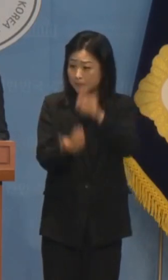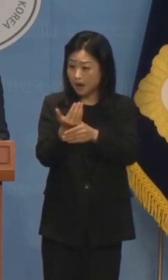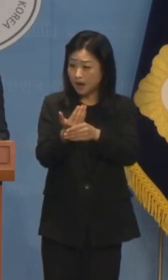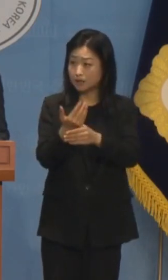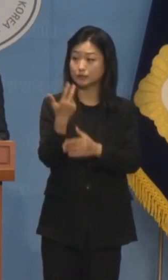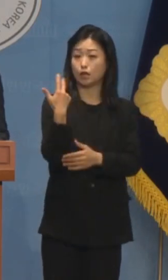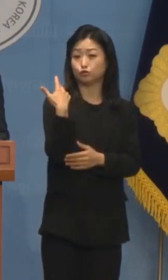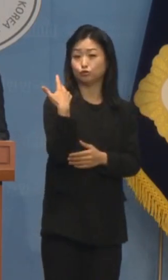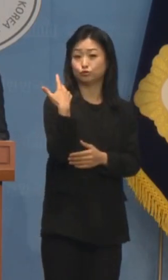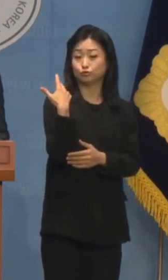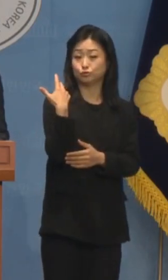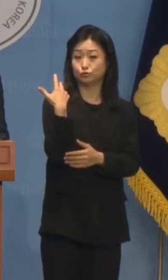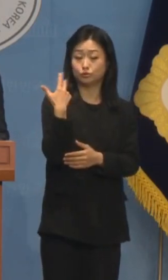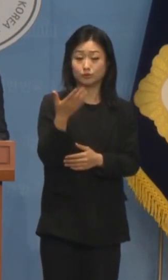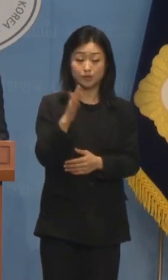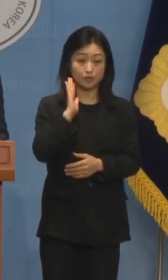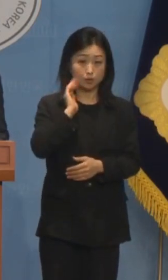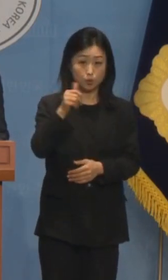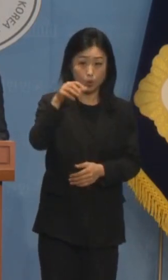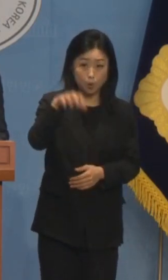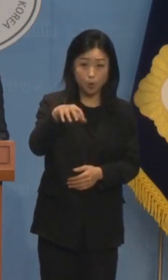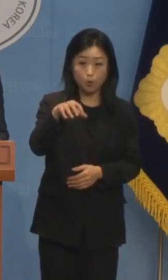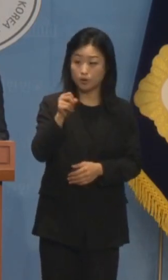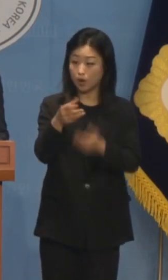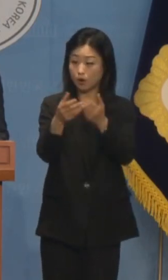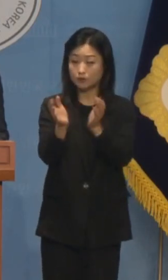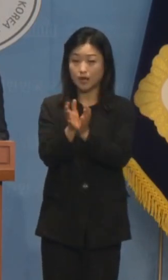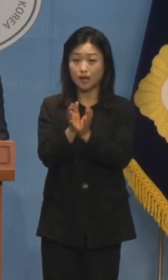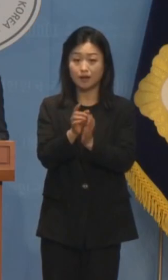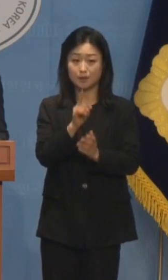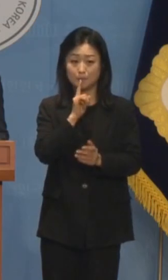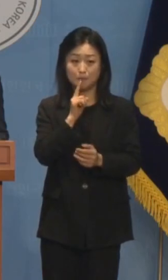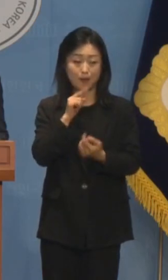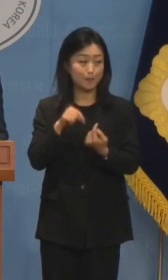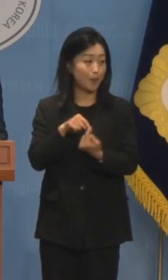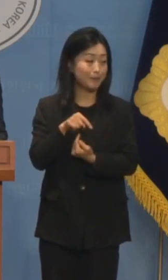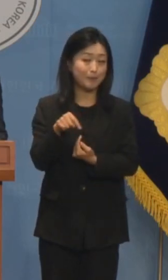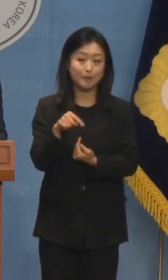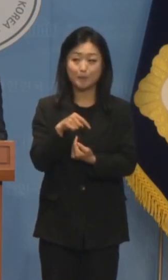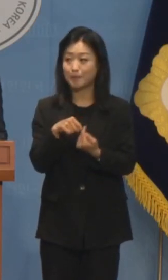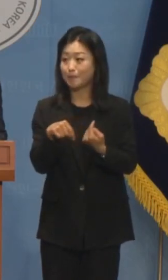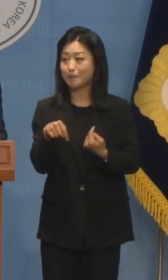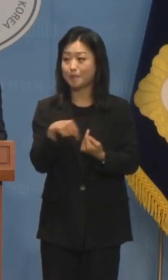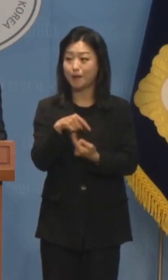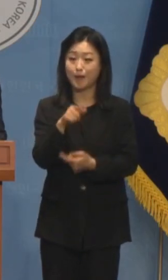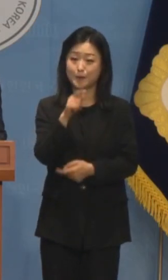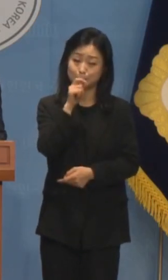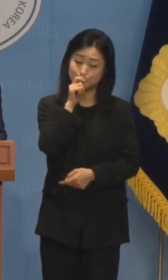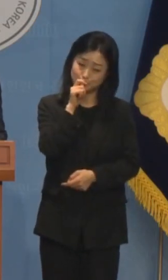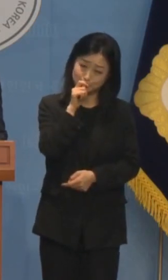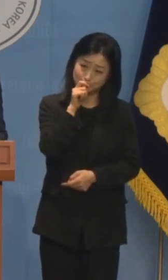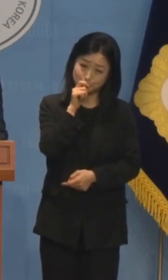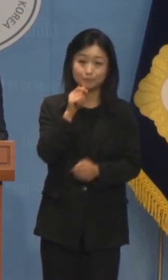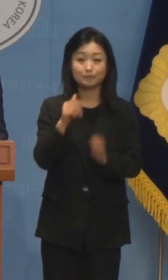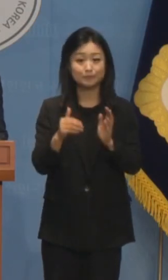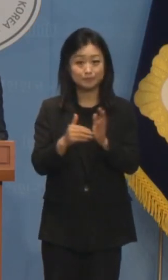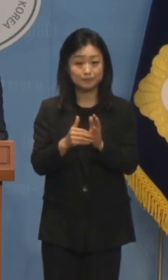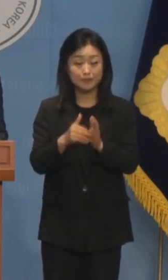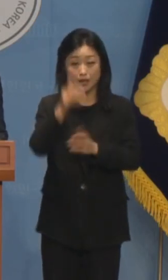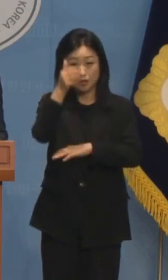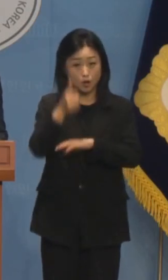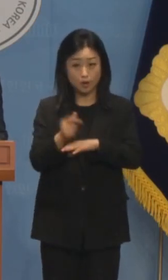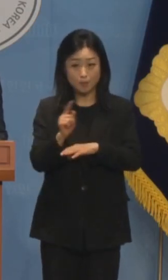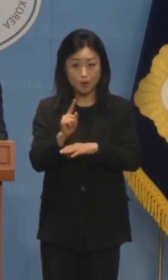지난주인데 대통령실과 여당은 궁색한 변명만 내놓고 침묵하고 있습니다.